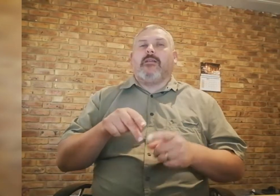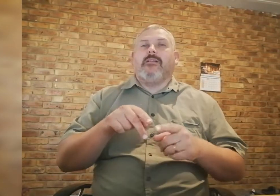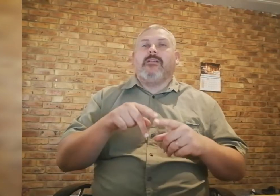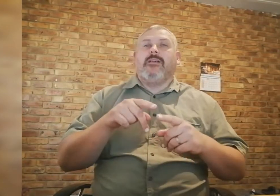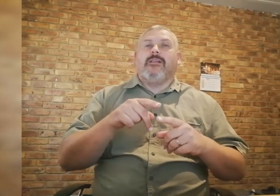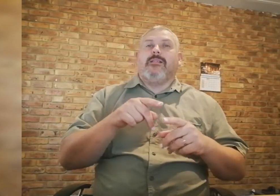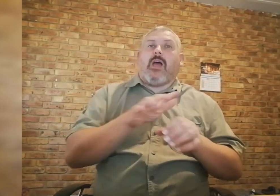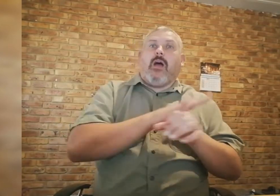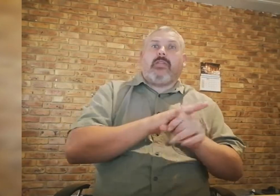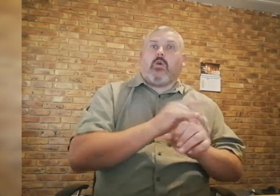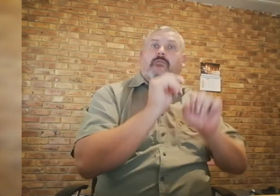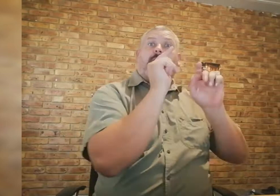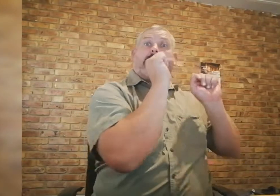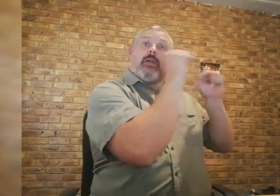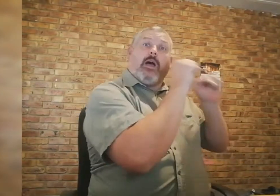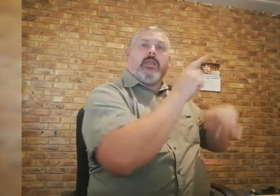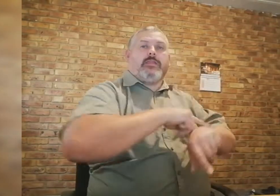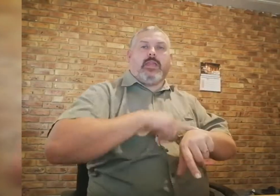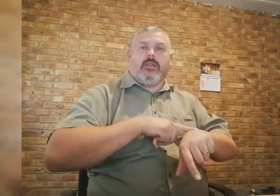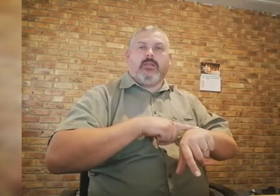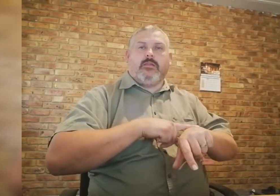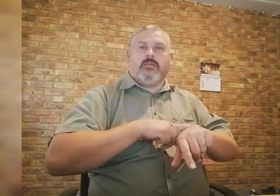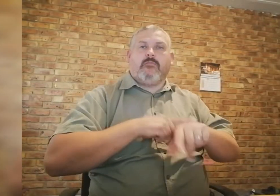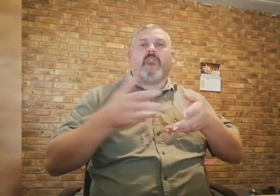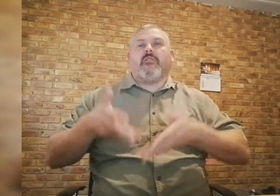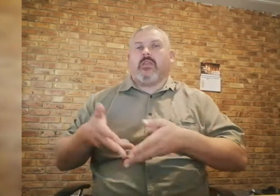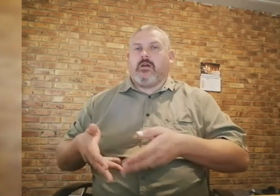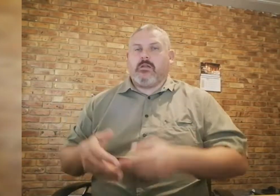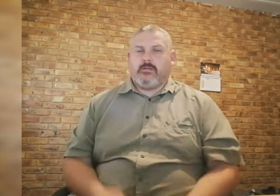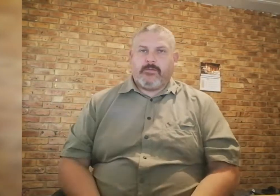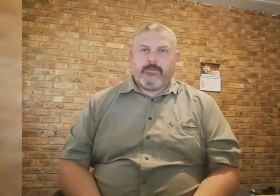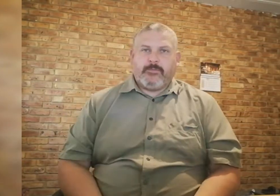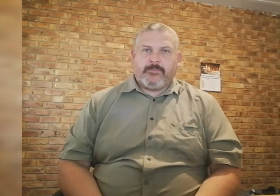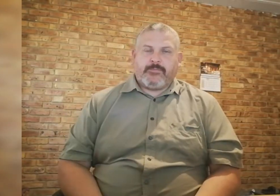oor achtergrond van daar die tyd vir vandag.